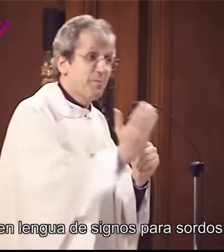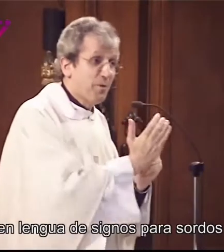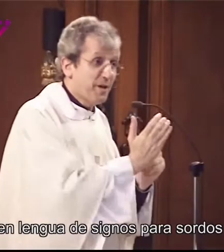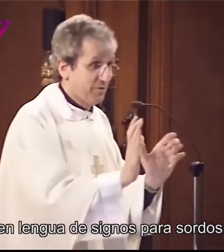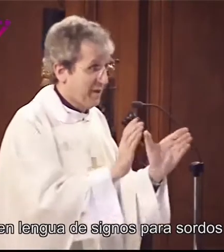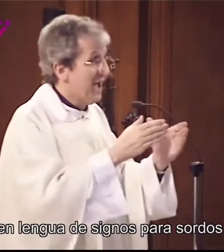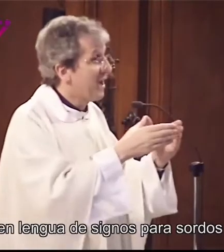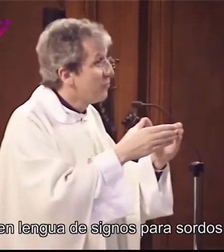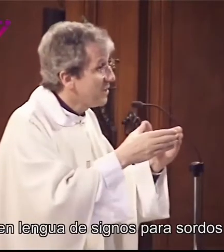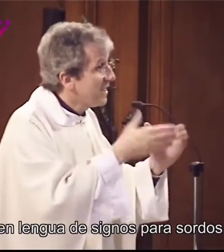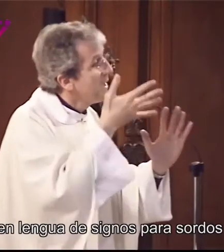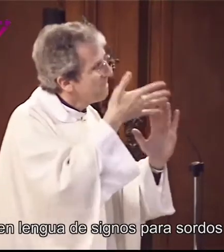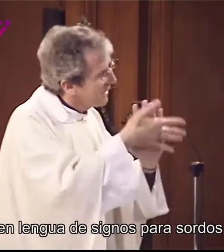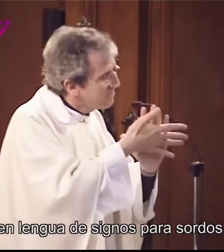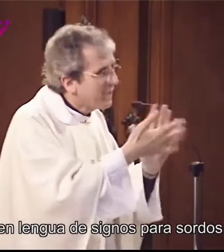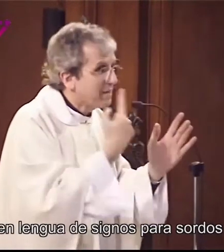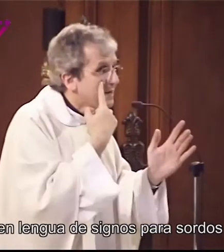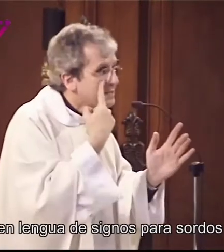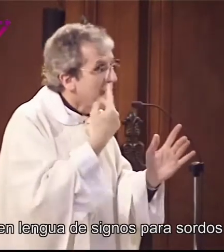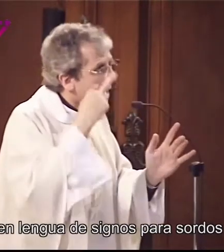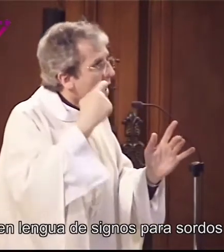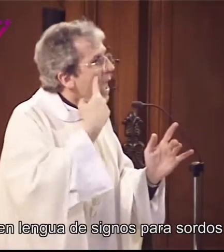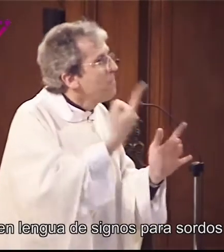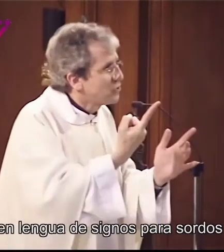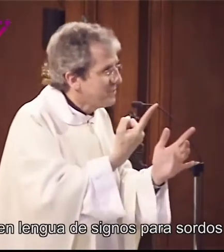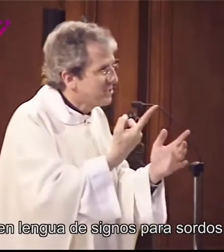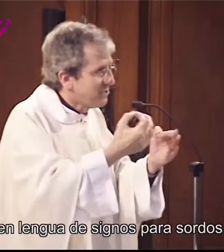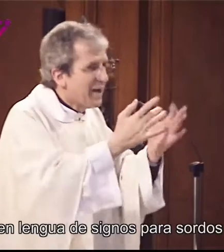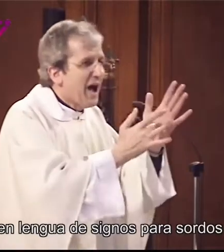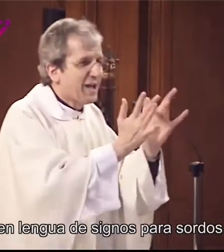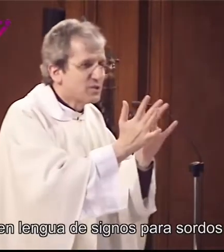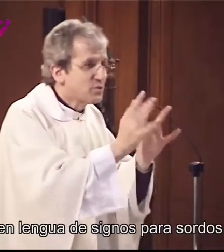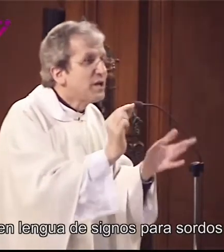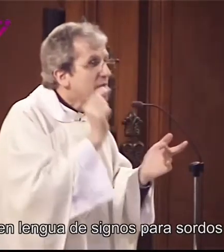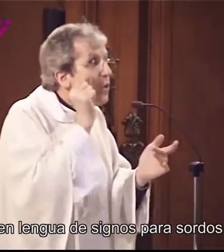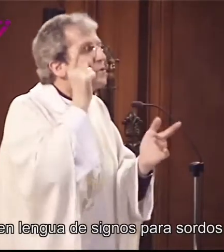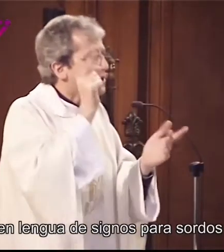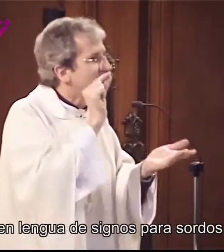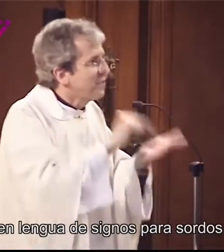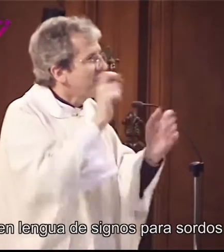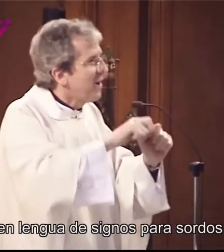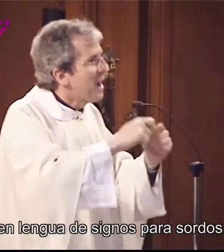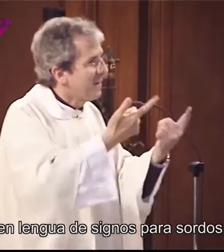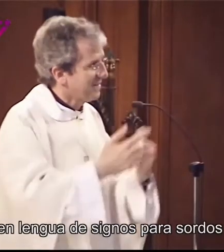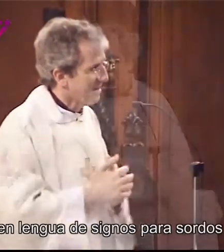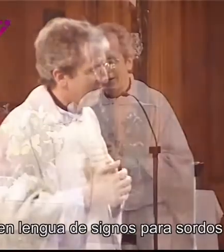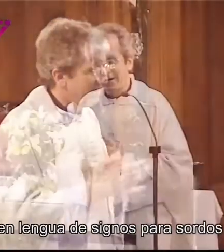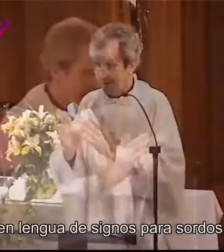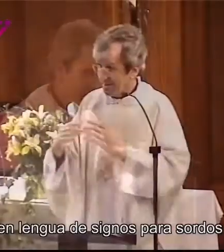volvieron a la comunidad para explicar, decirles, hemos visto a Jesús y lo hemos reconocido al partir el pan. Y